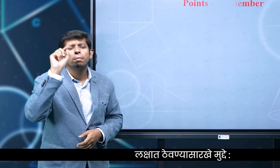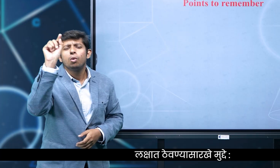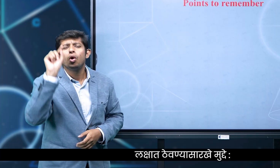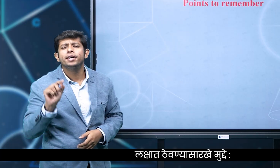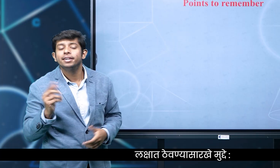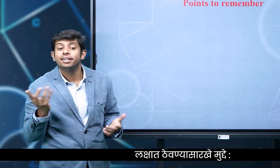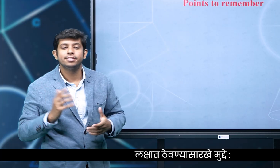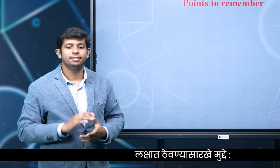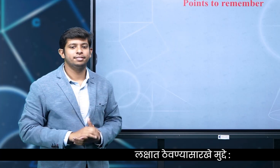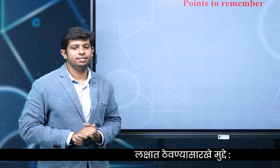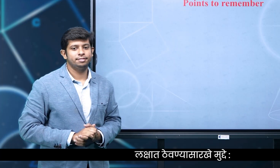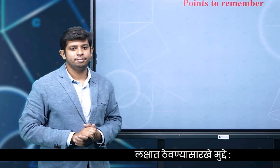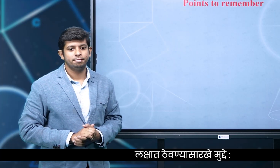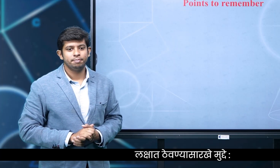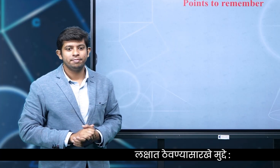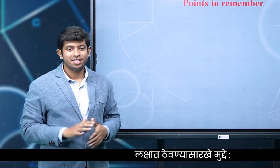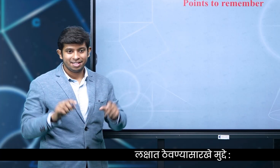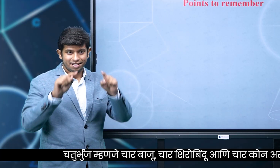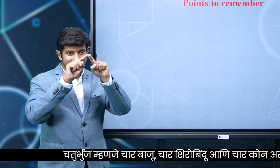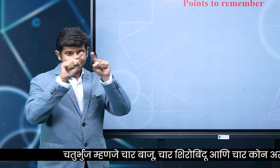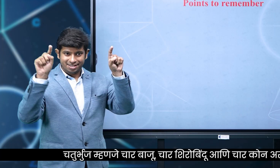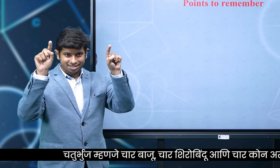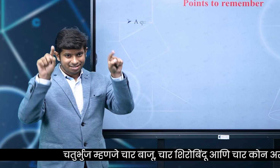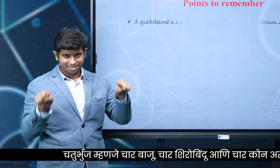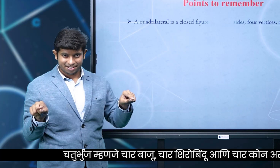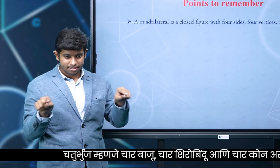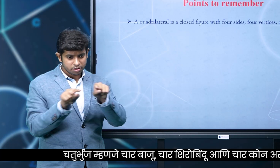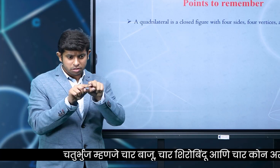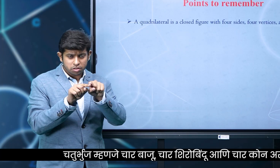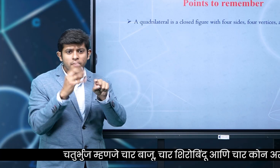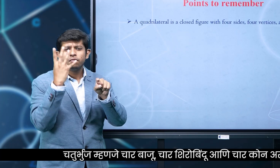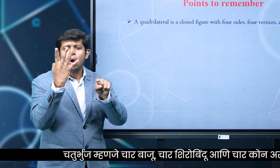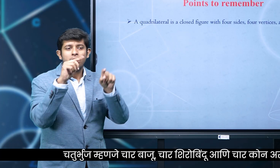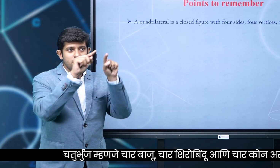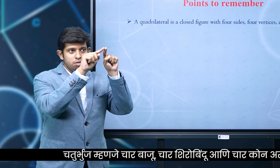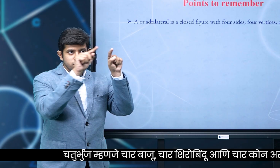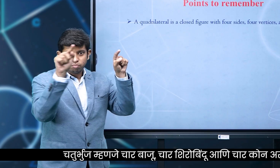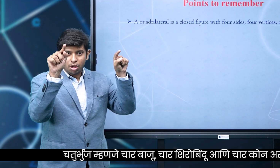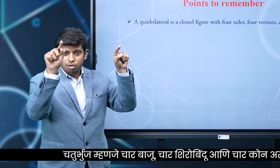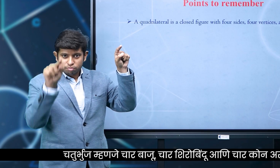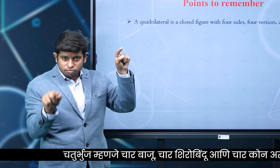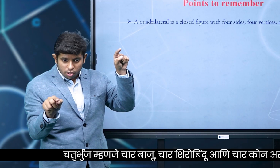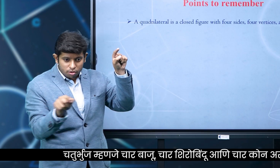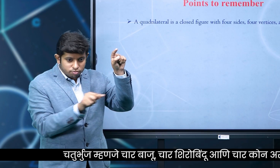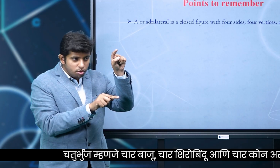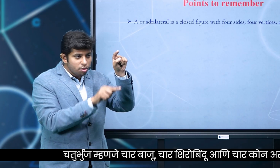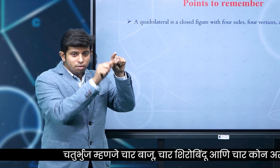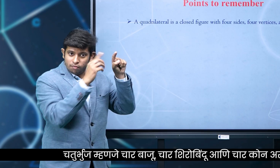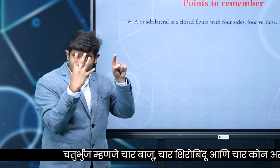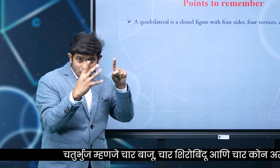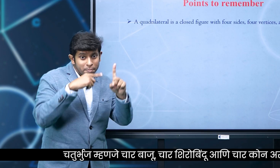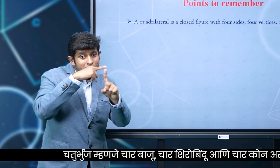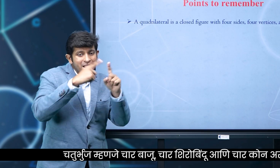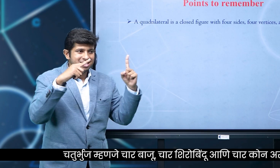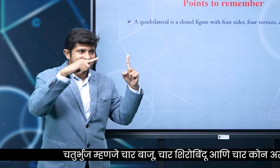लक्षात ठेवण्यासारखे मुद्दे. चतुर्भुज म्हणजे चार बाजू, चार शिरोबिंदू आणि चार